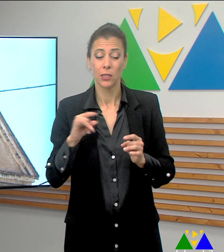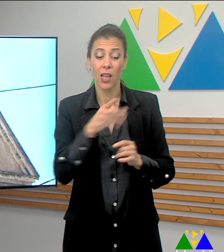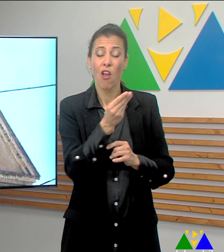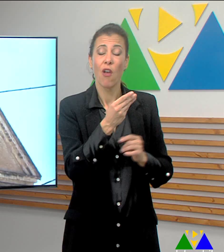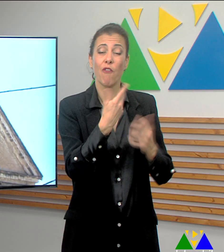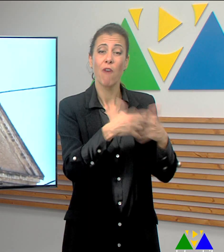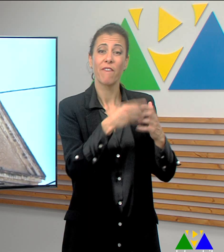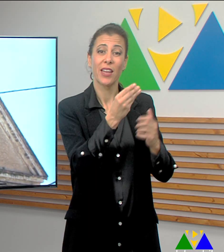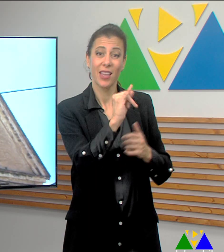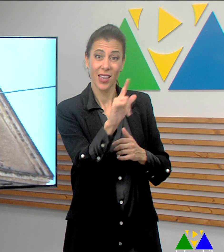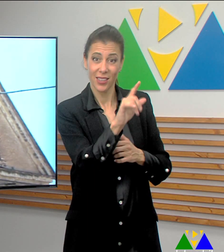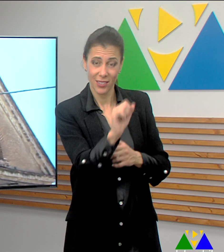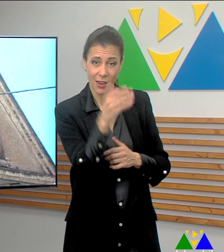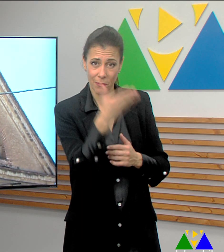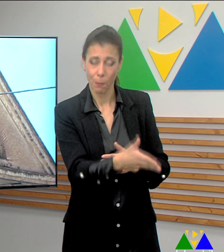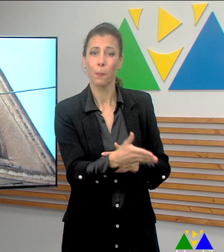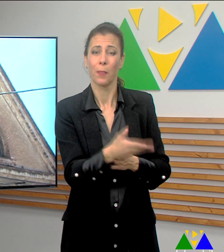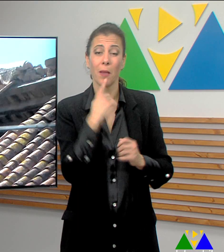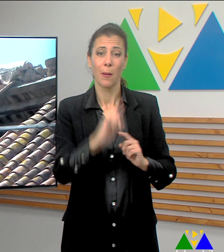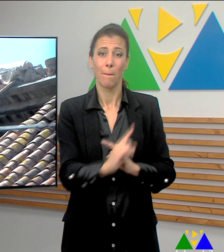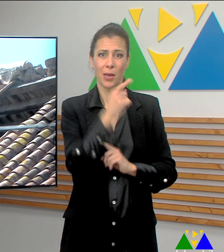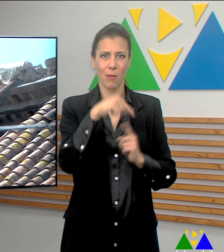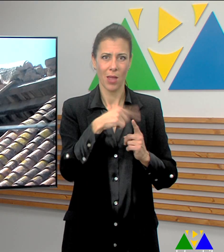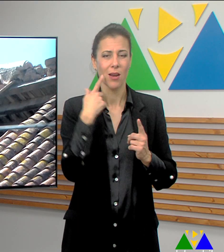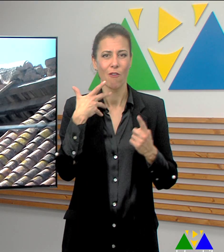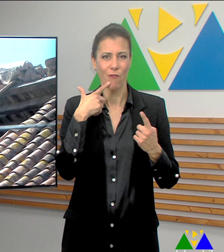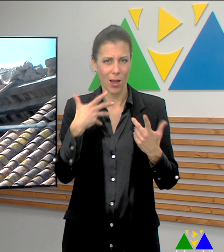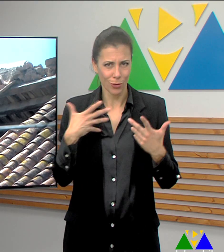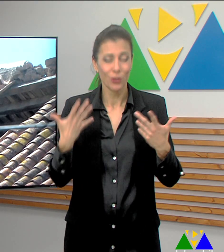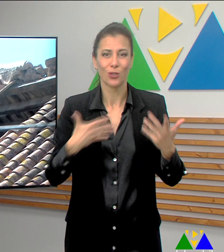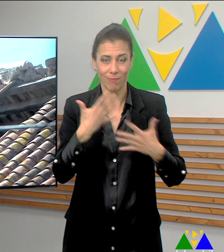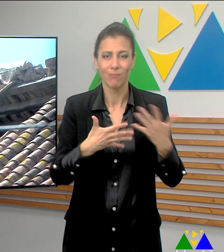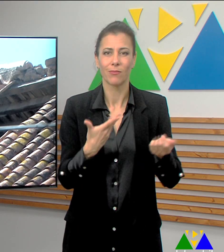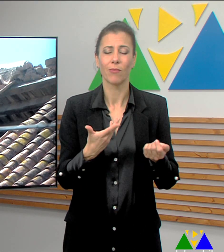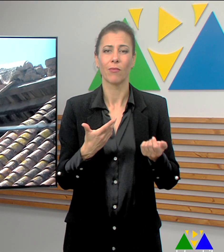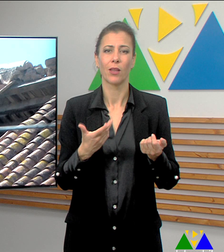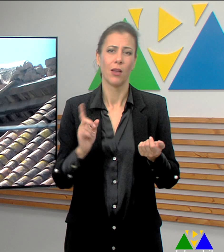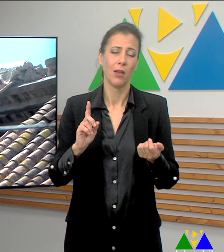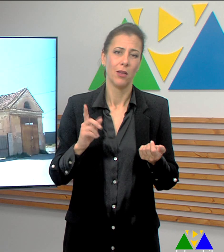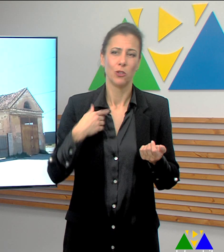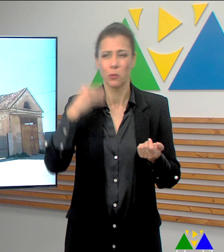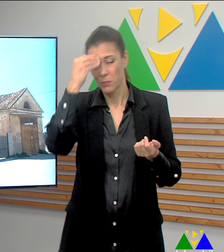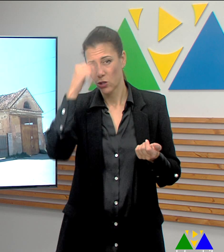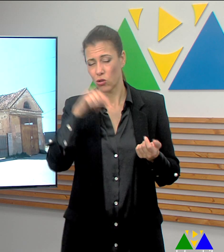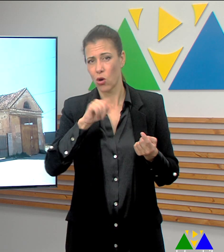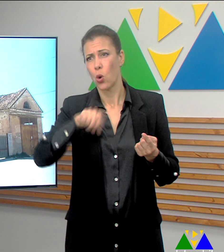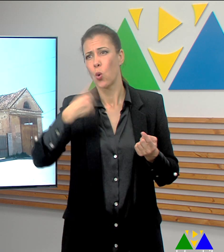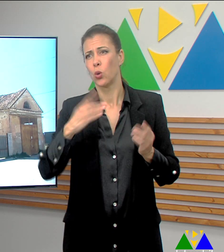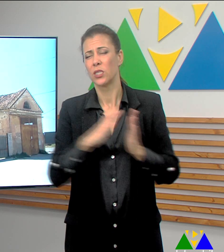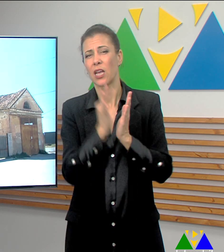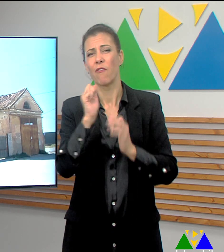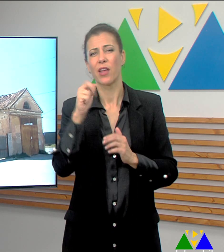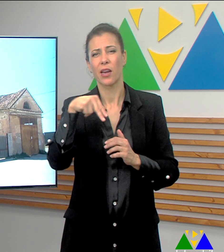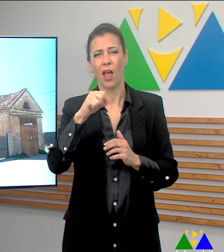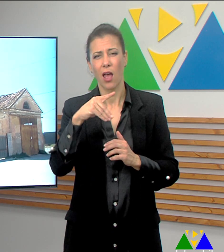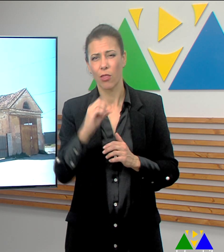la primera, claro, ¿no? Después del famoso ingeniero de los Toledanos, encontramos la fabriquilla, luego San Fernando. Claro,